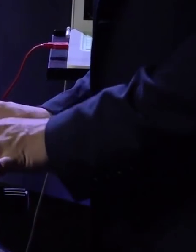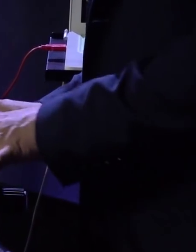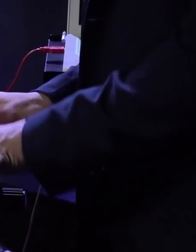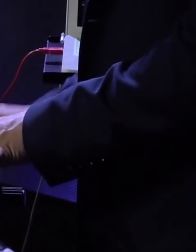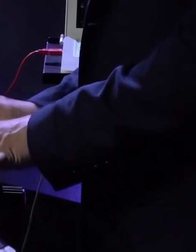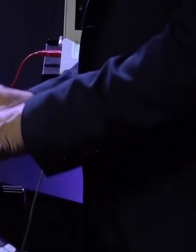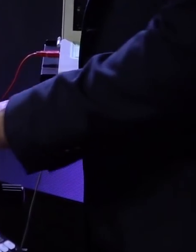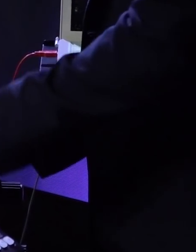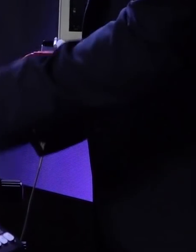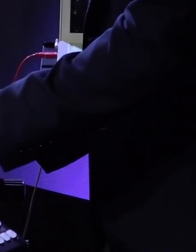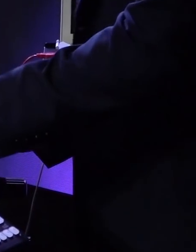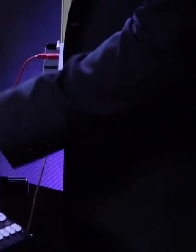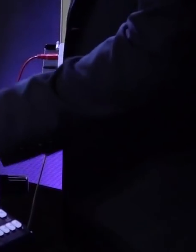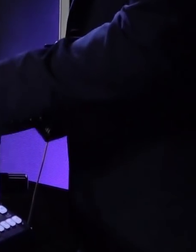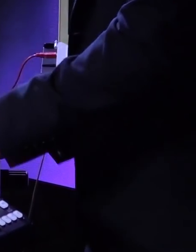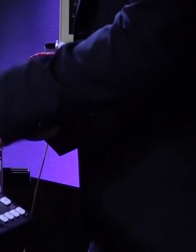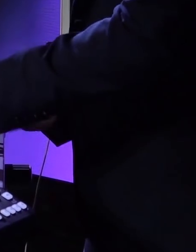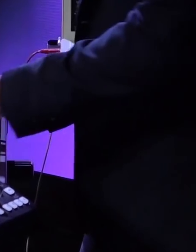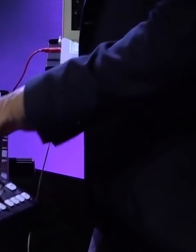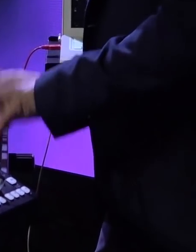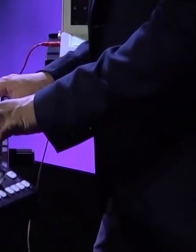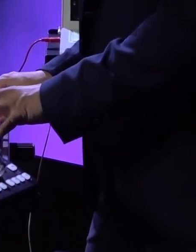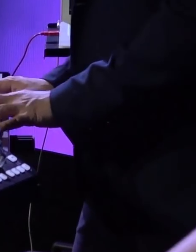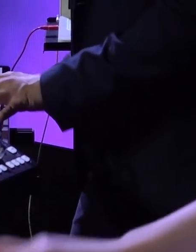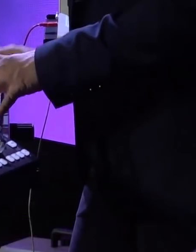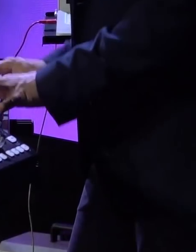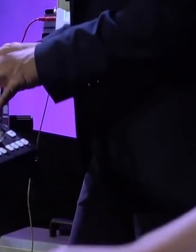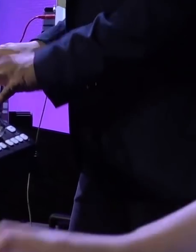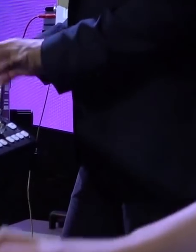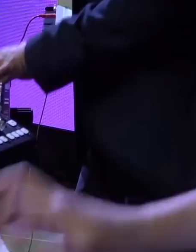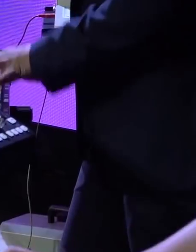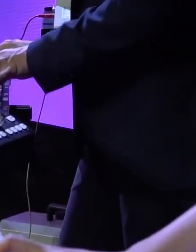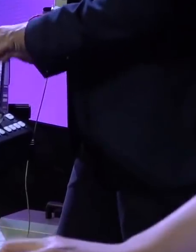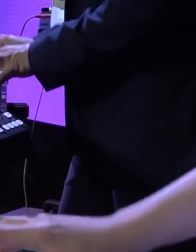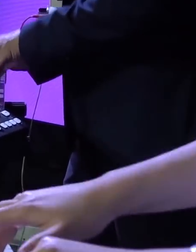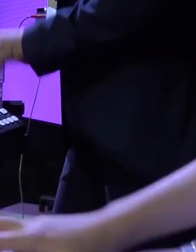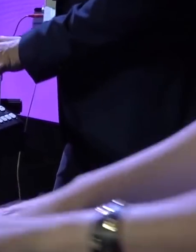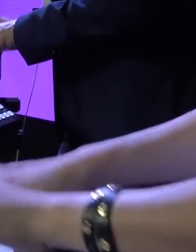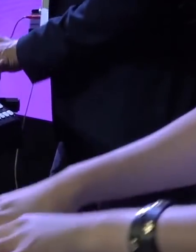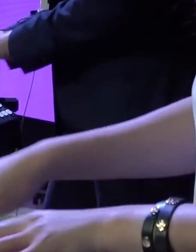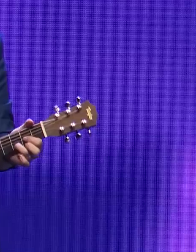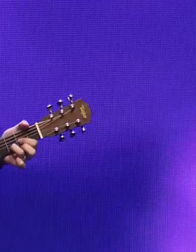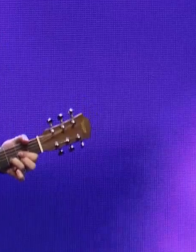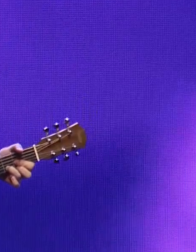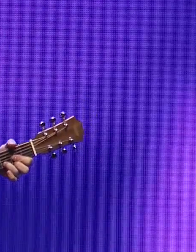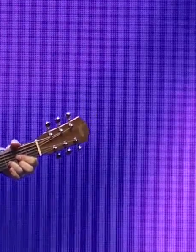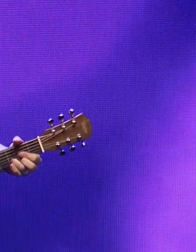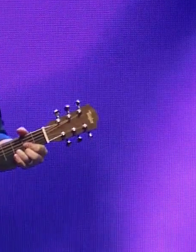tinggi, memulihkan setiap hati, menyembuhkan yang